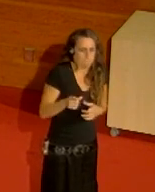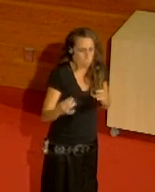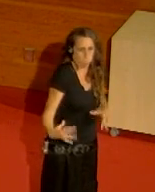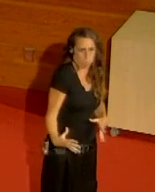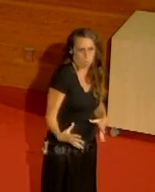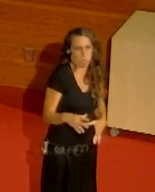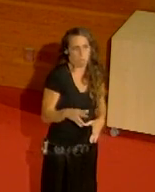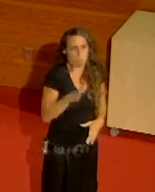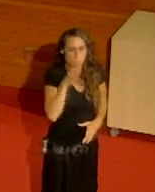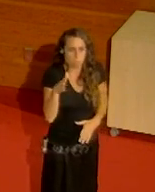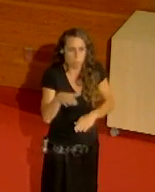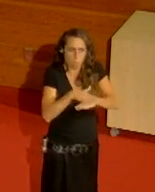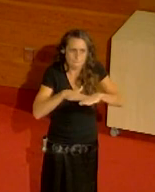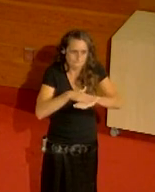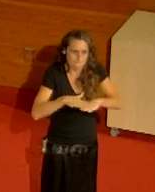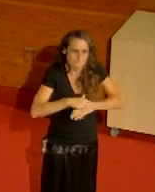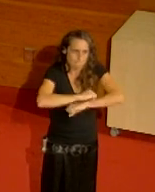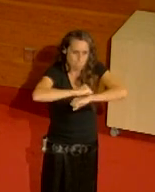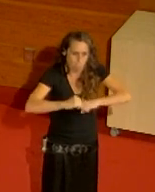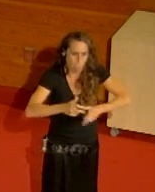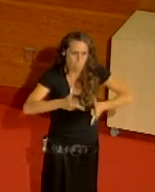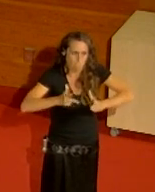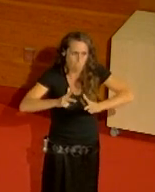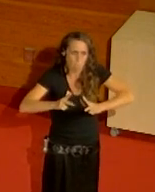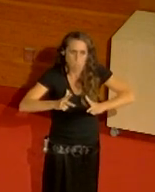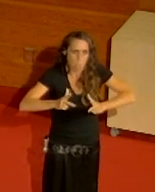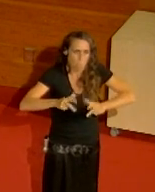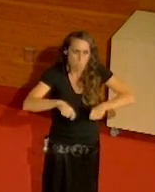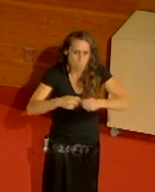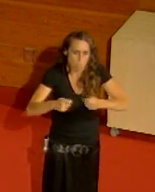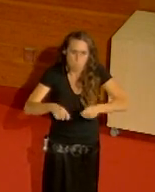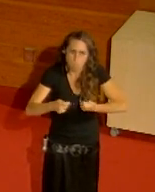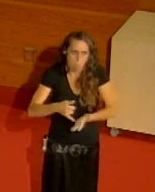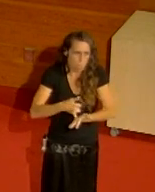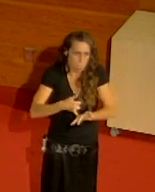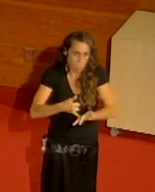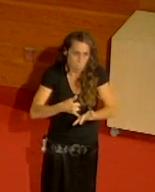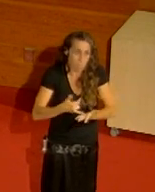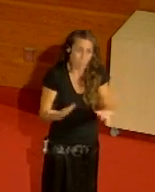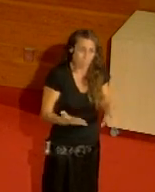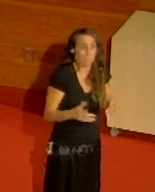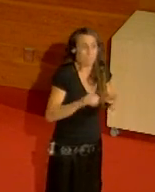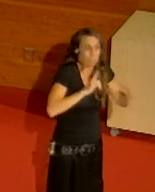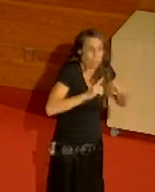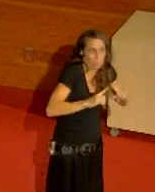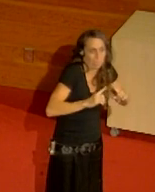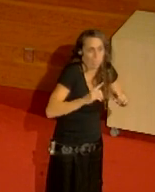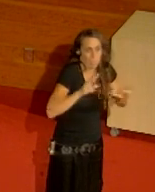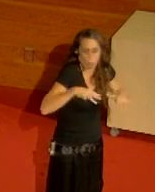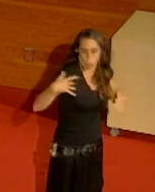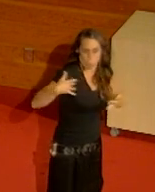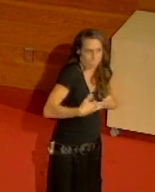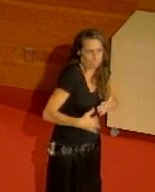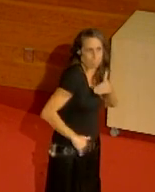Democracia que se están debilitando pero ahora ya en las últimas a medida que han avanzado las protestas que llevan ya más de ocho meses ya